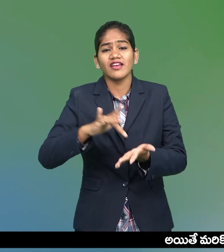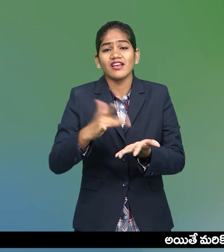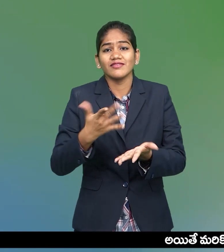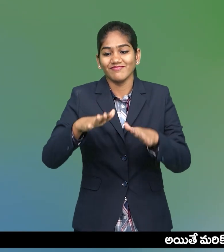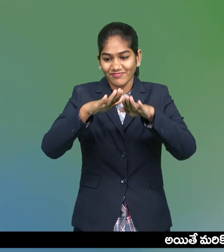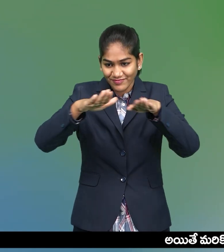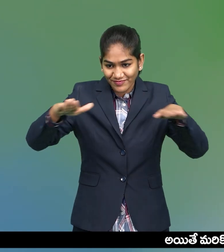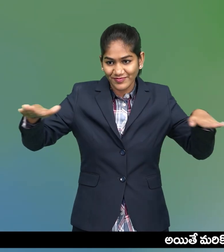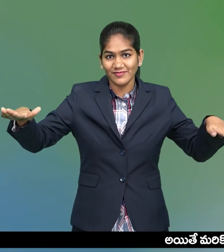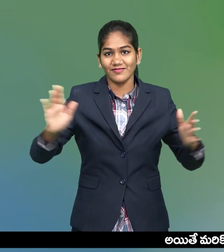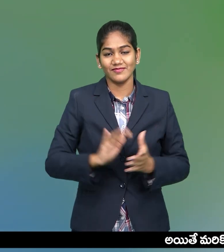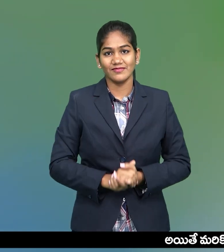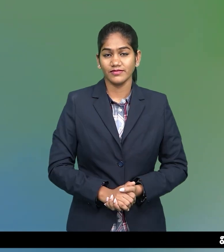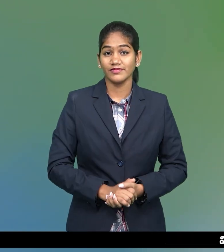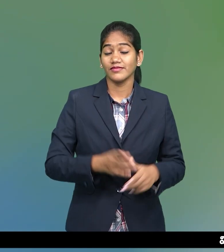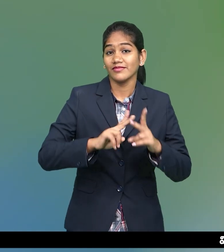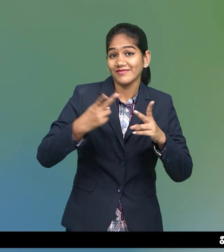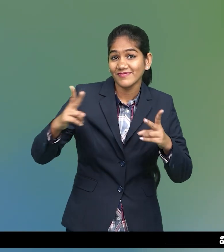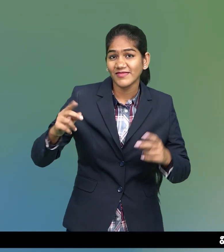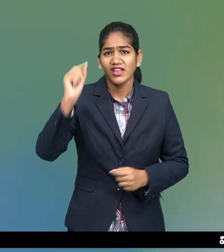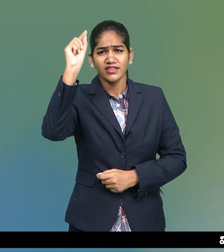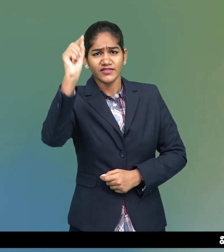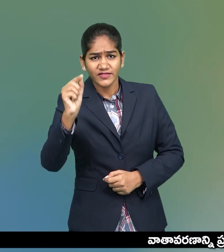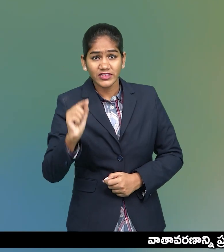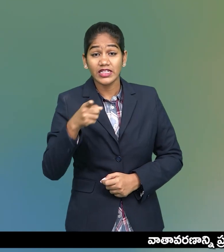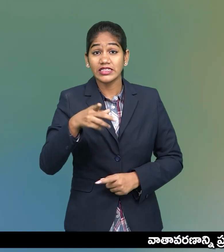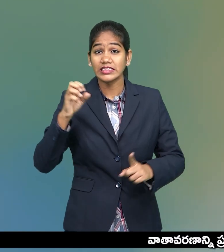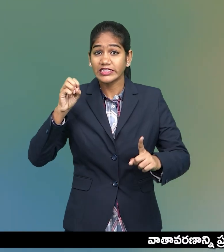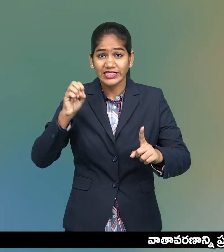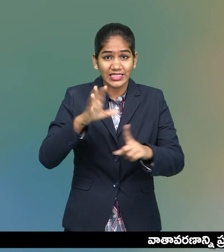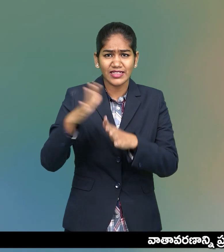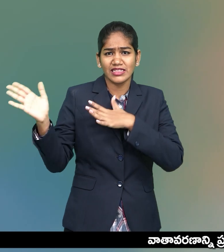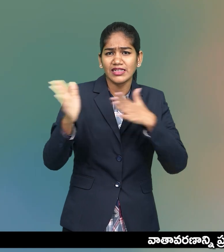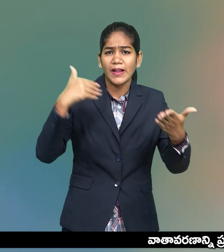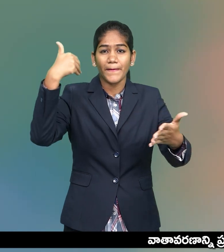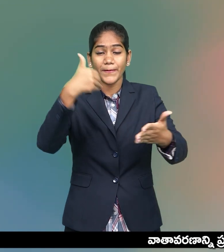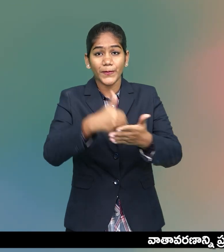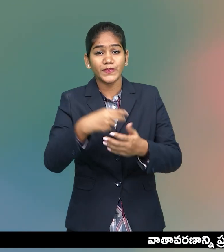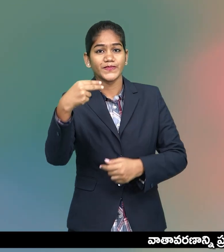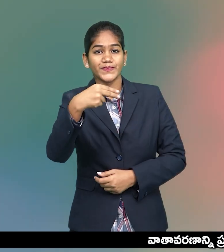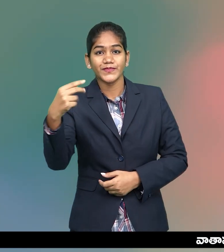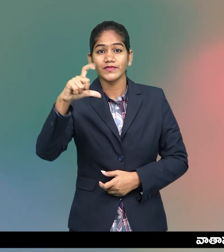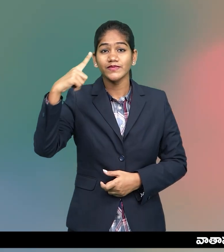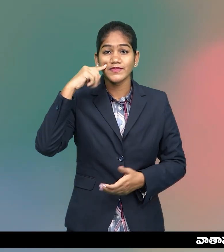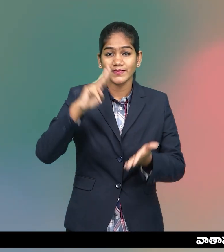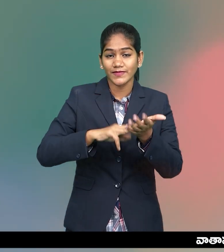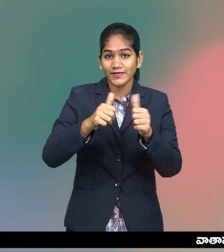ఉన్నాయి. వివిధ కారకాలు వాతావరణాన్ని ప్రభావితం చేసే వాటిని అంటారు వాతావరణ